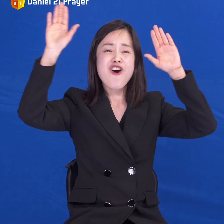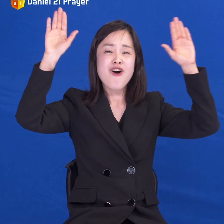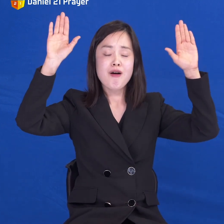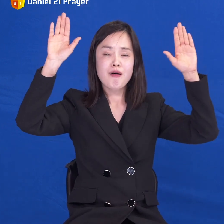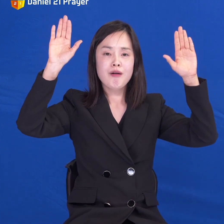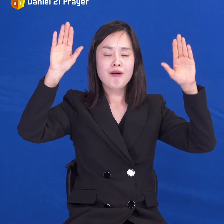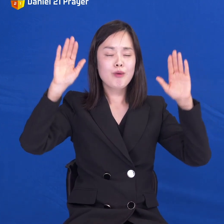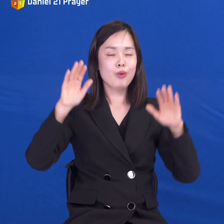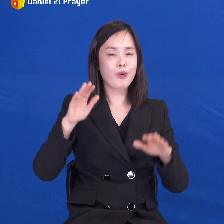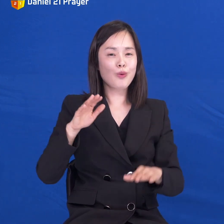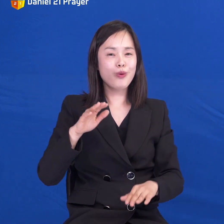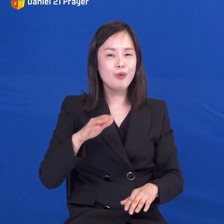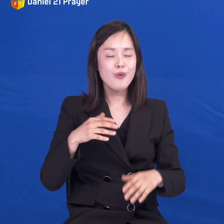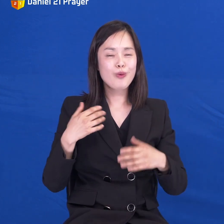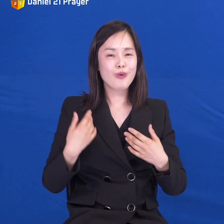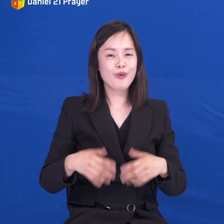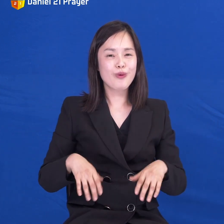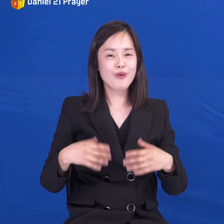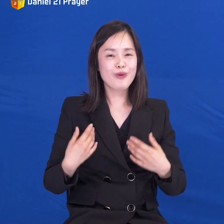막힙니다.